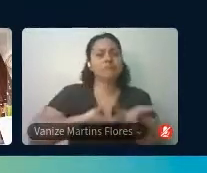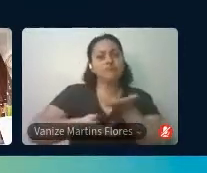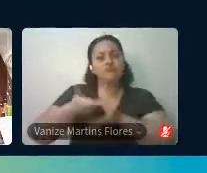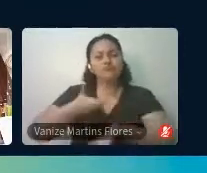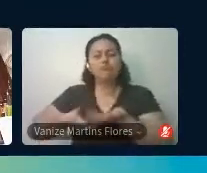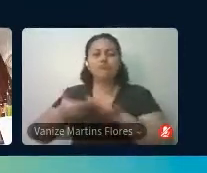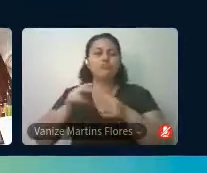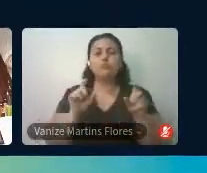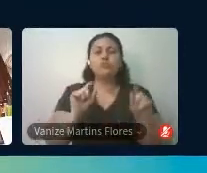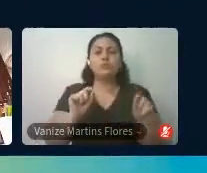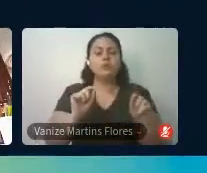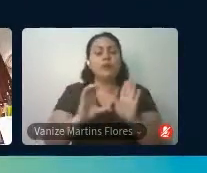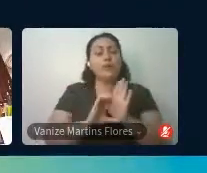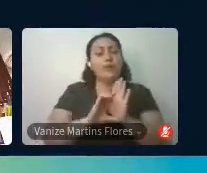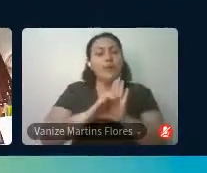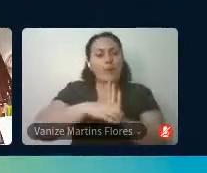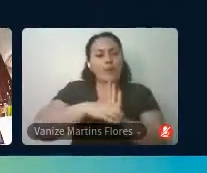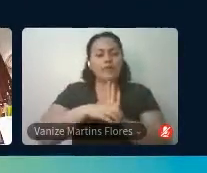à distância.